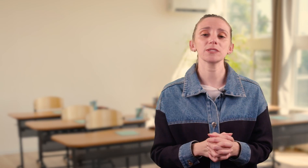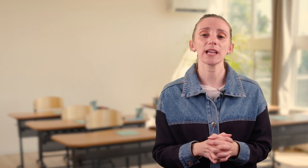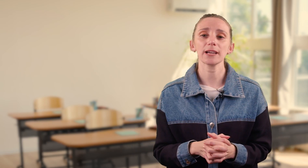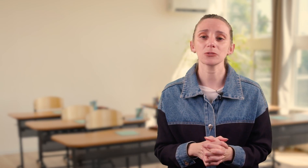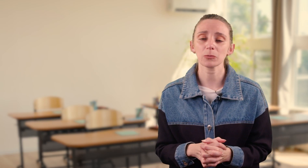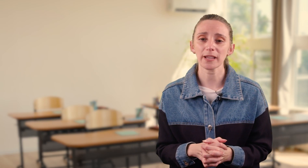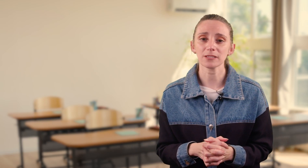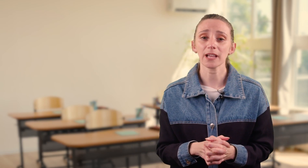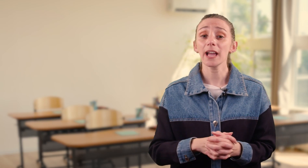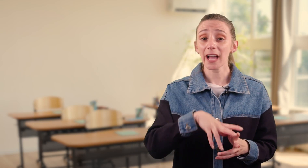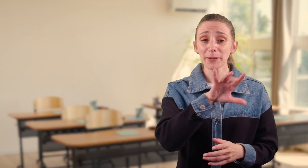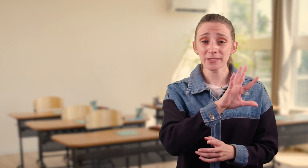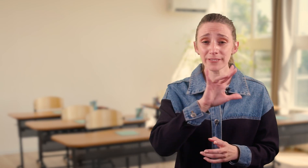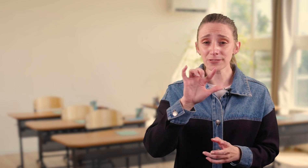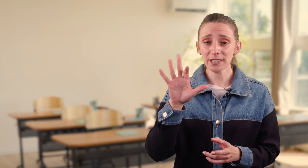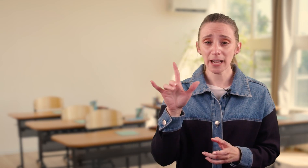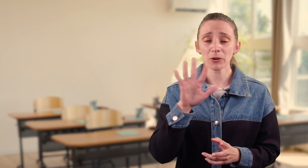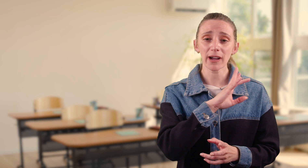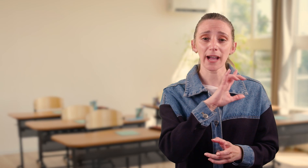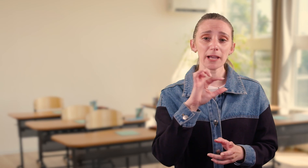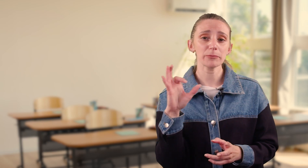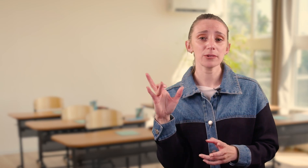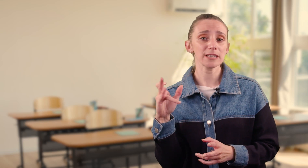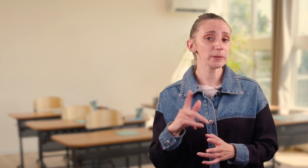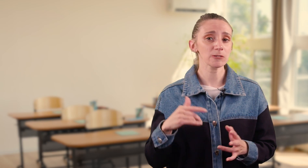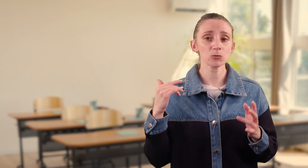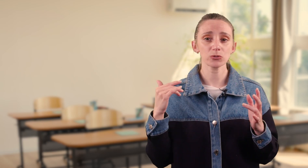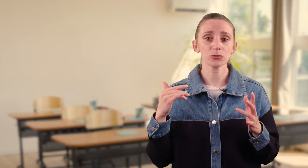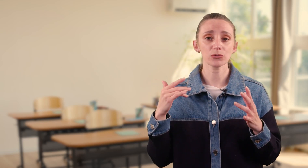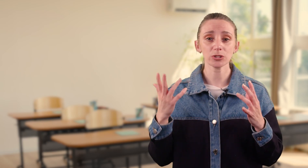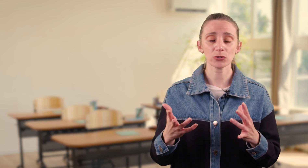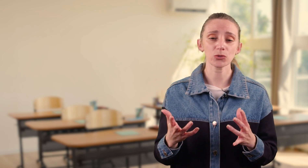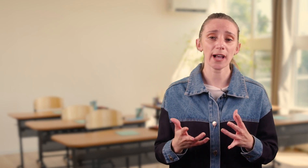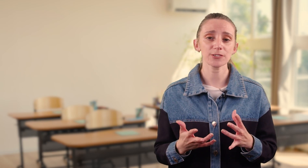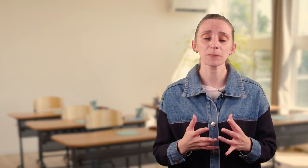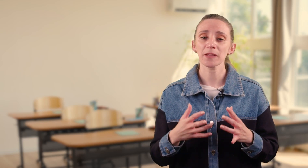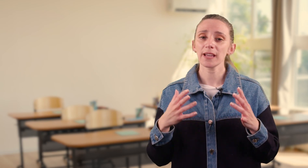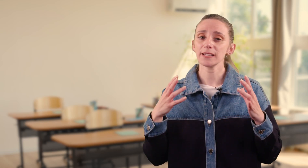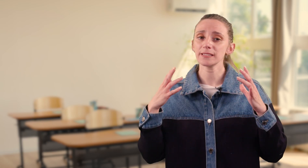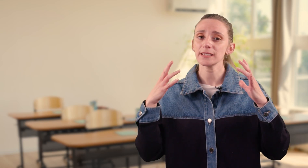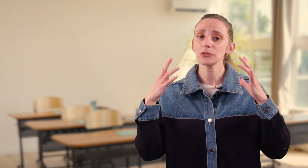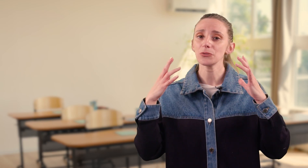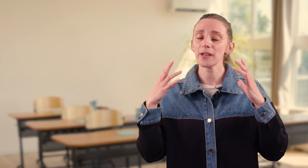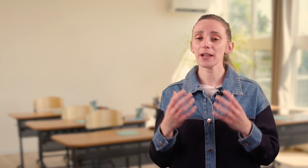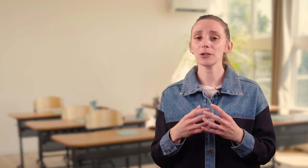ensuite à une autre personne. Amusez-vous également à épeler le prénom de votre entourage. Essayez de le faire le